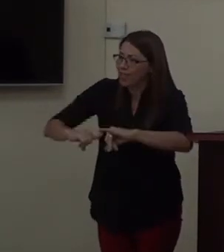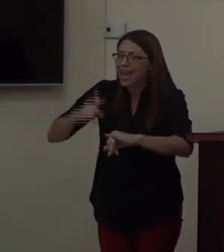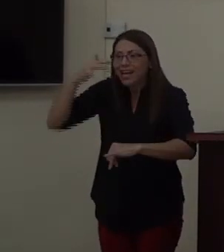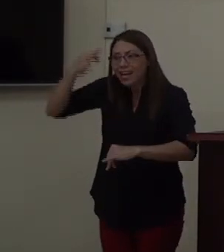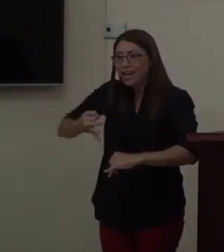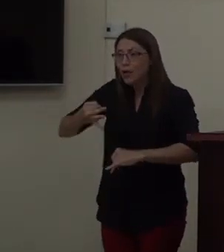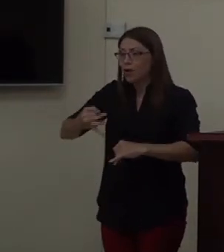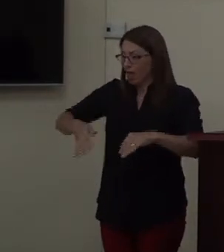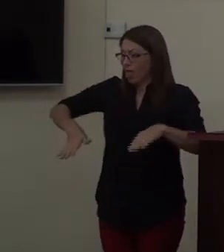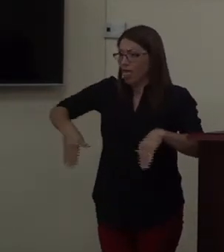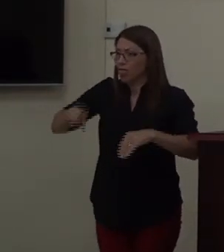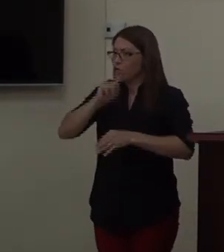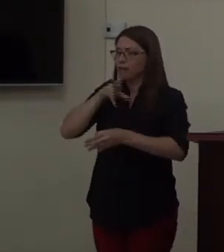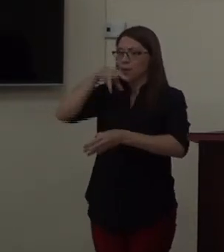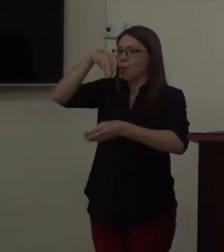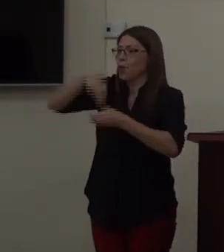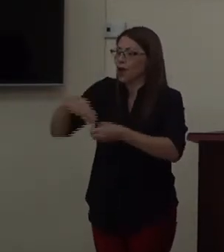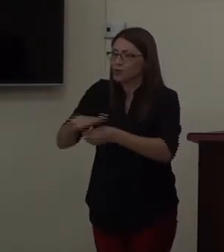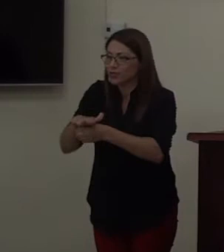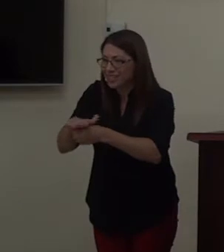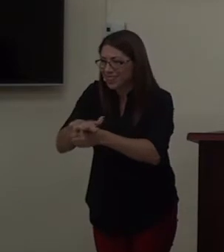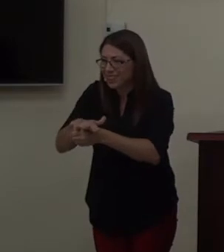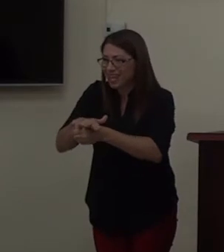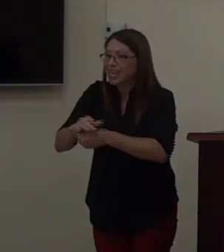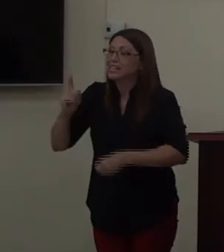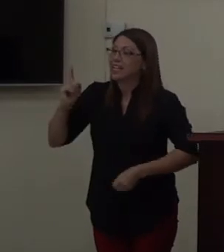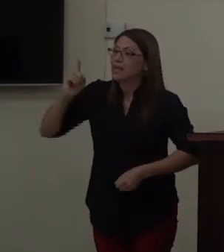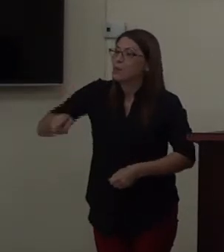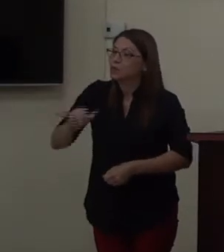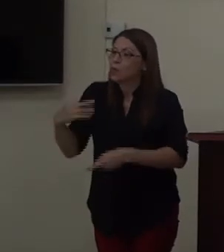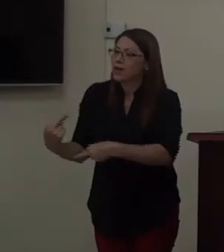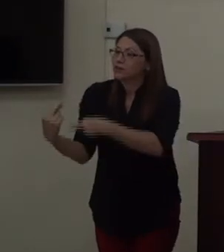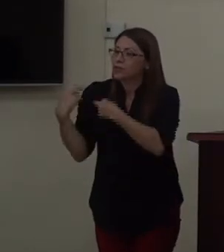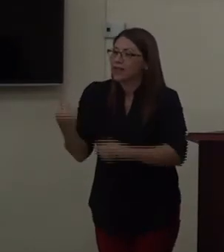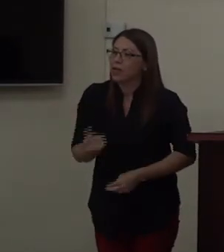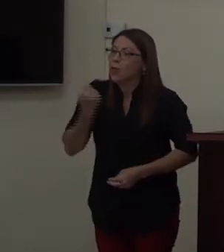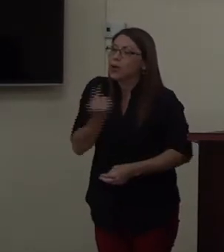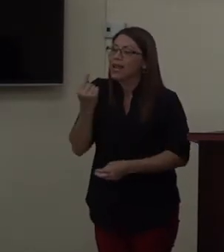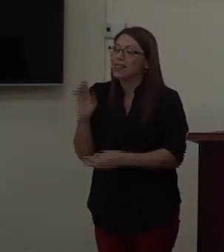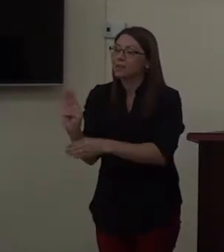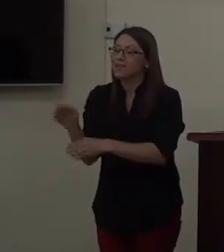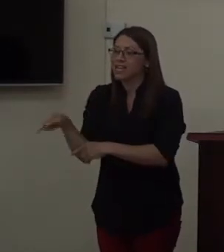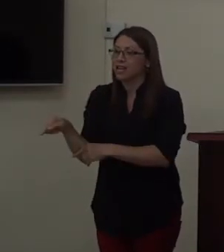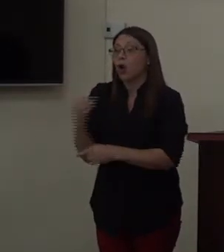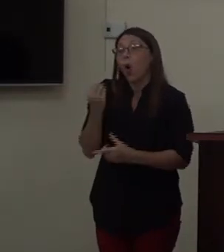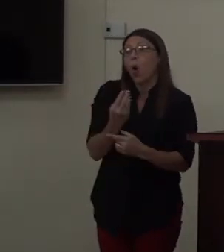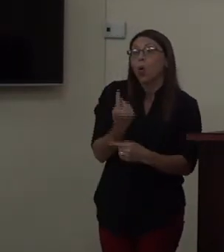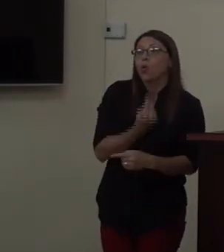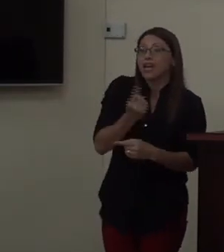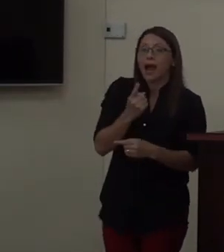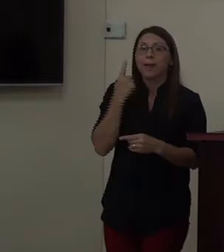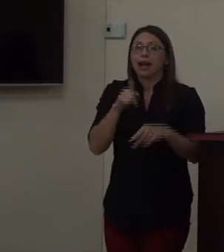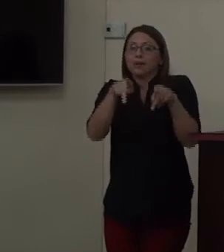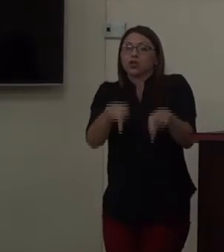lo suficiente, más bien, y se les ha impuesto como una responsabilidad única del BRIC, o única de quien es cabecar,